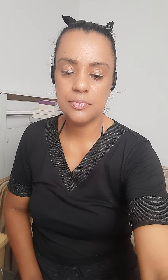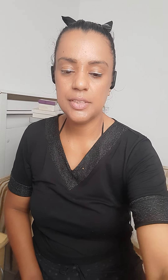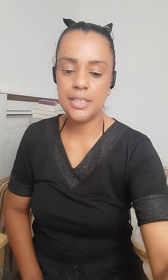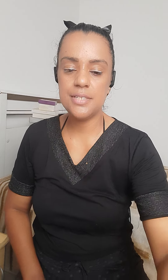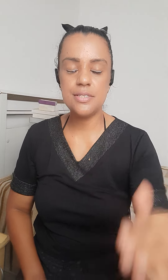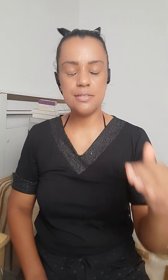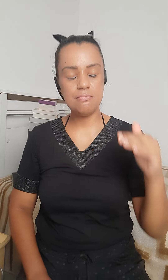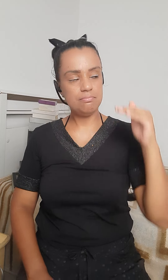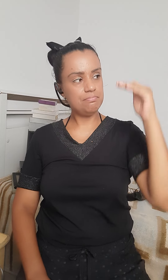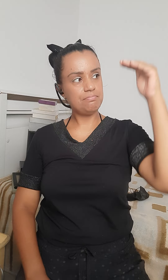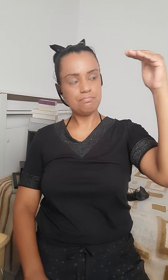Crescer.